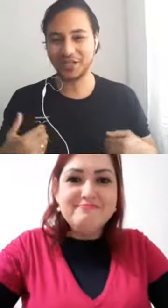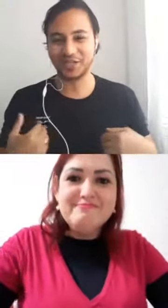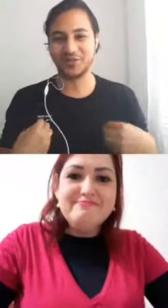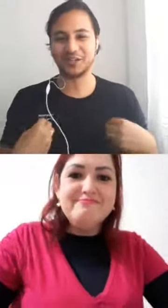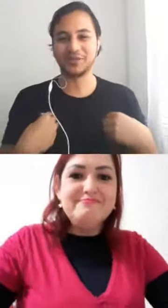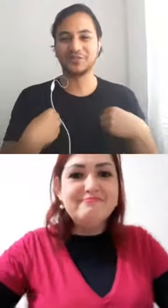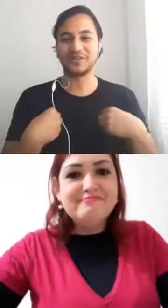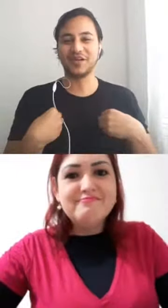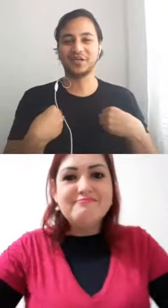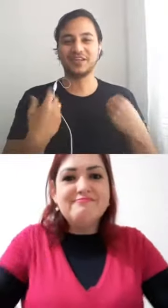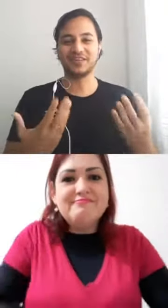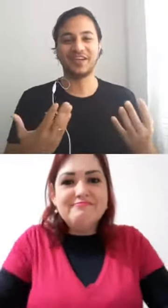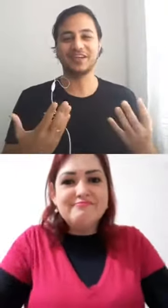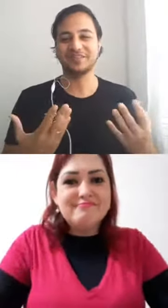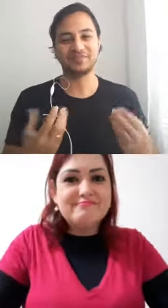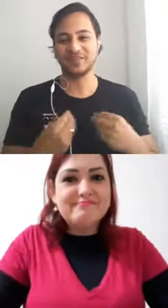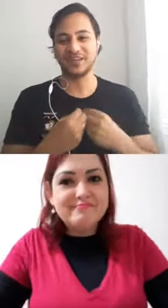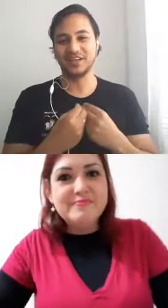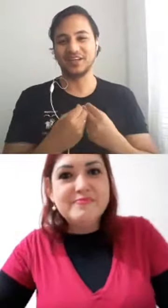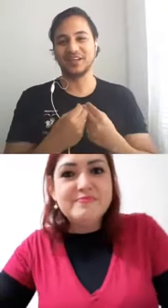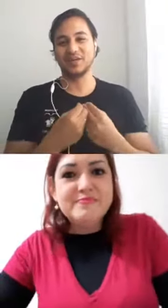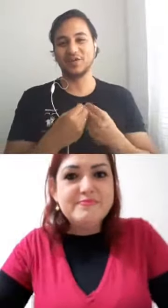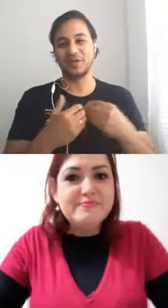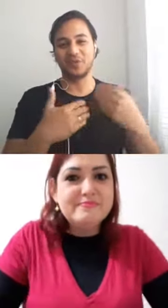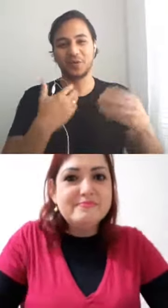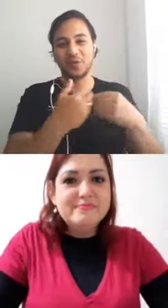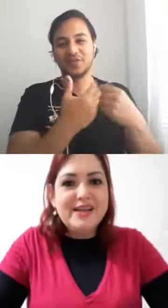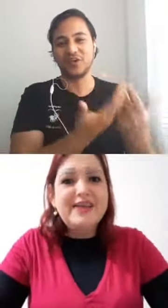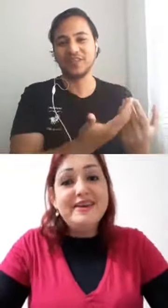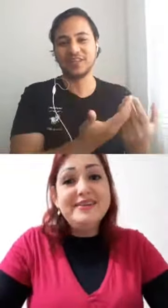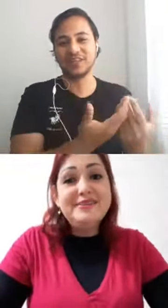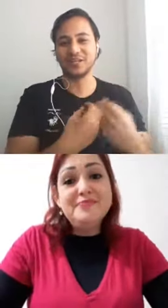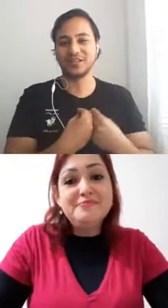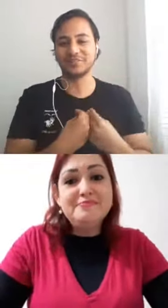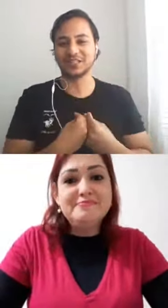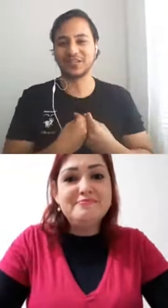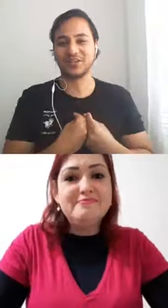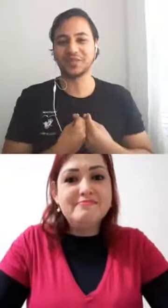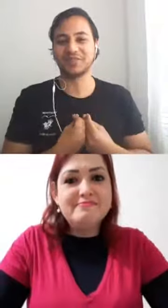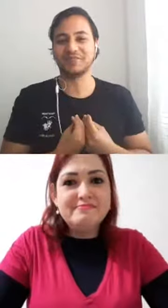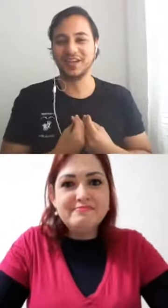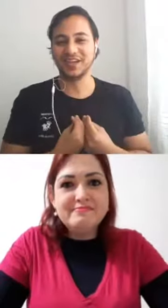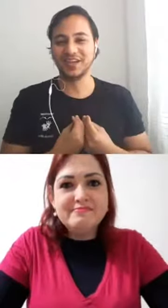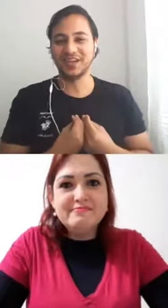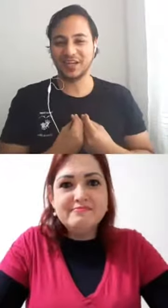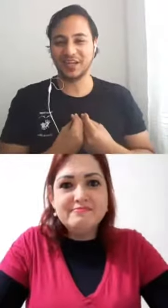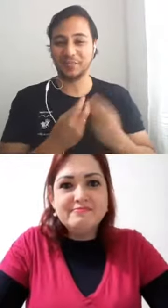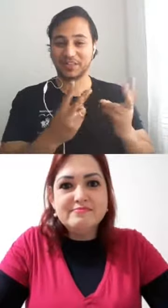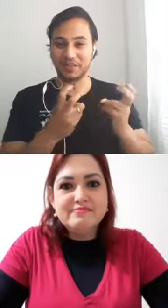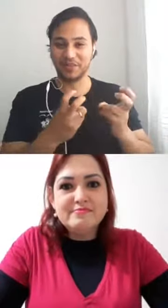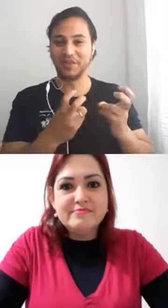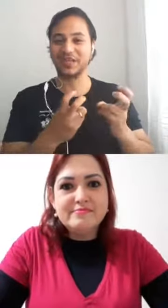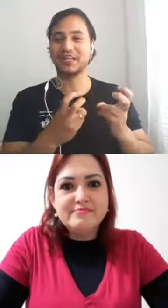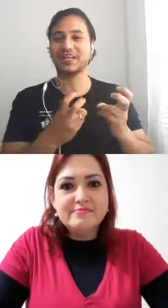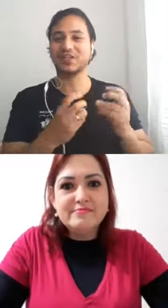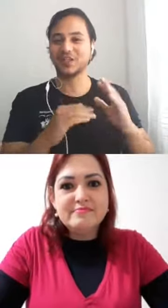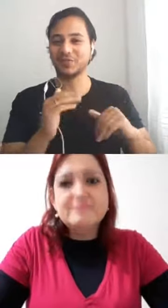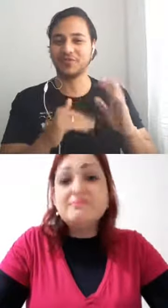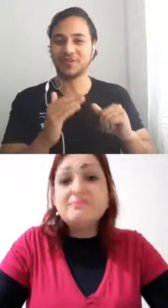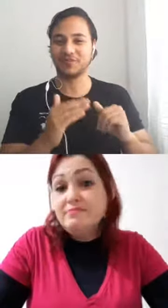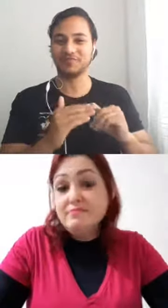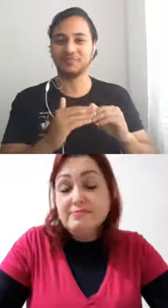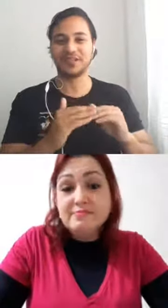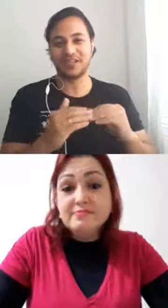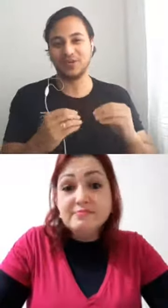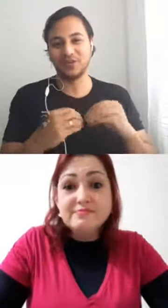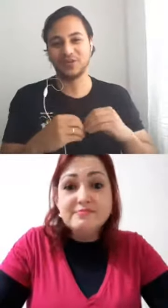acho que nós podemos falar o que a gente quiser, né? A forma que o pessoal vai Aham, entender. A gente está mostrando o que a gente vê, a percepção que a gente tem da nossa